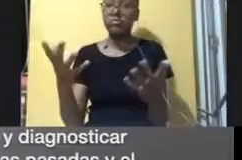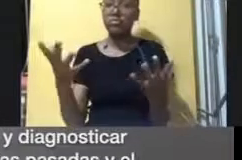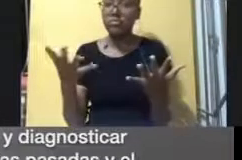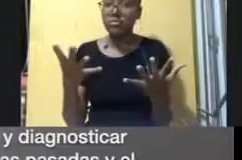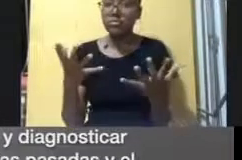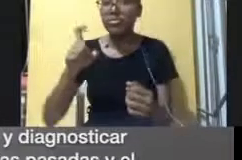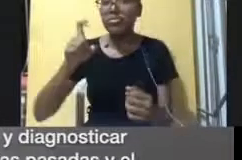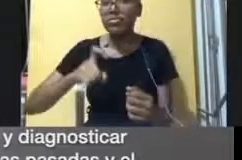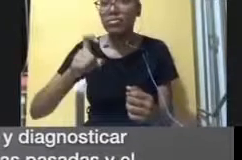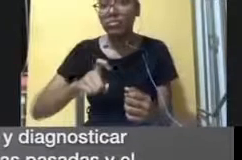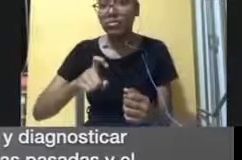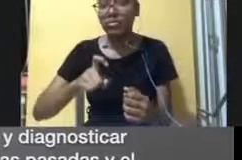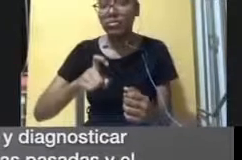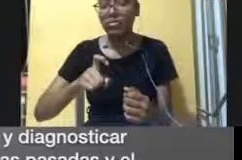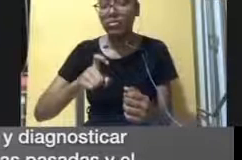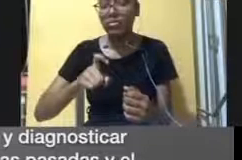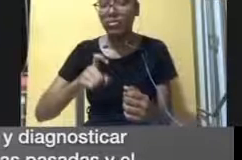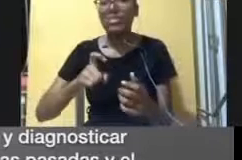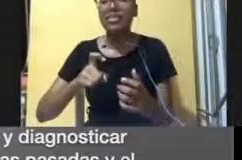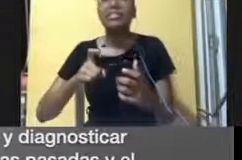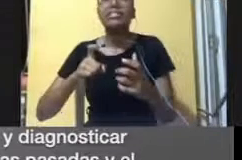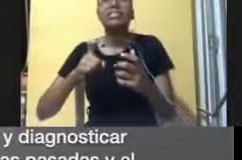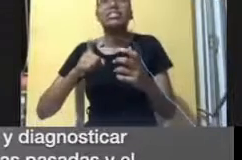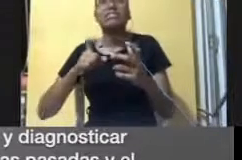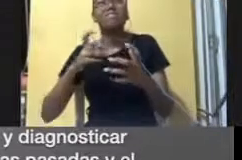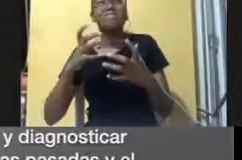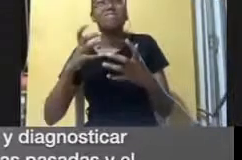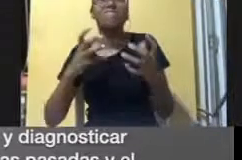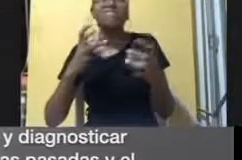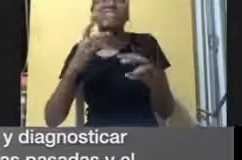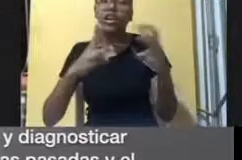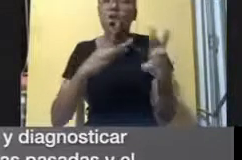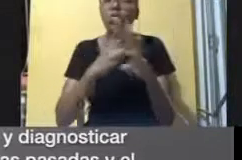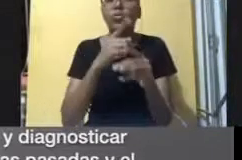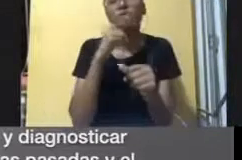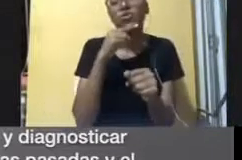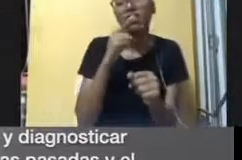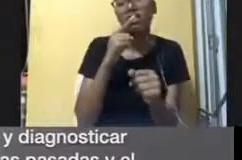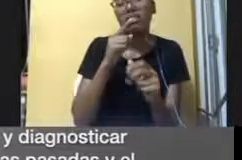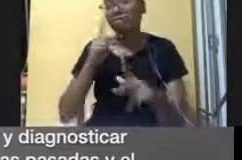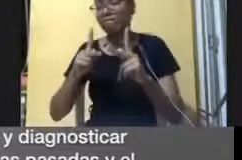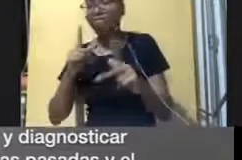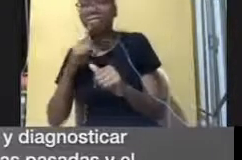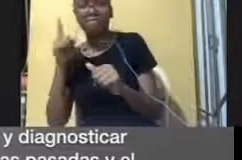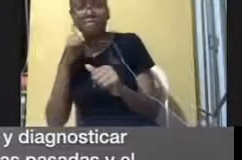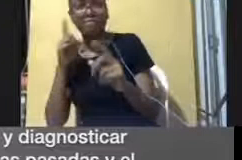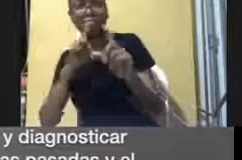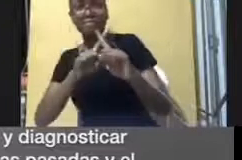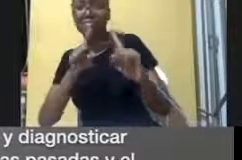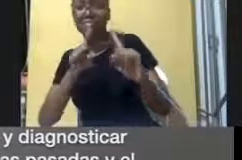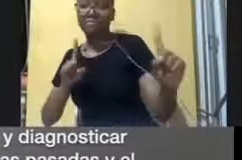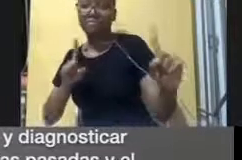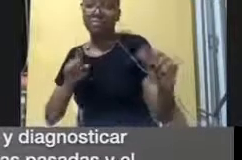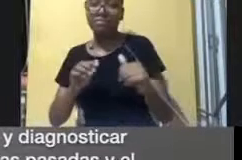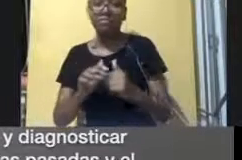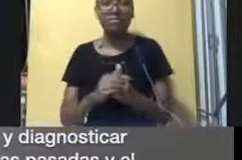manejar su mundo oyente como persona sorda, pero eso es tema para otro día. Podemos ver, yo sé que eso no es una palabra en